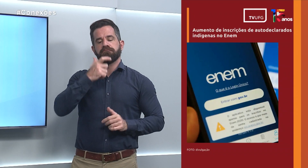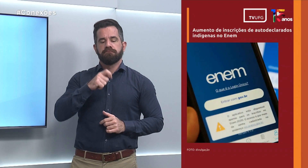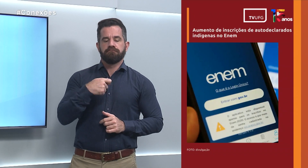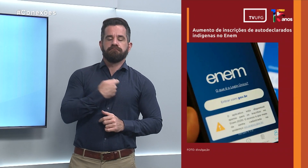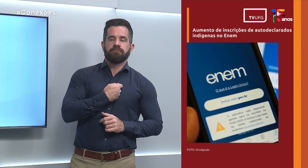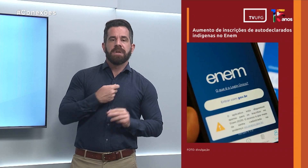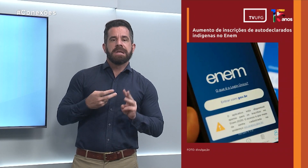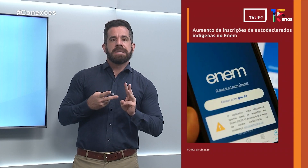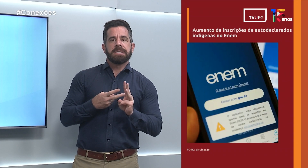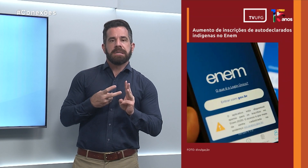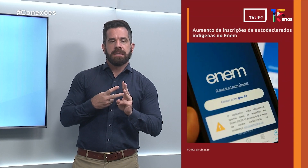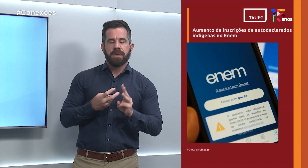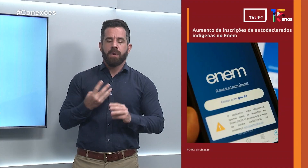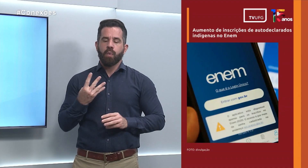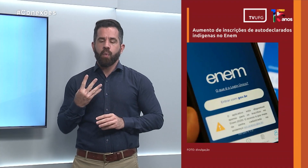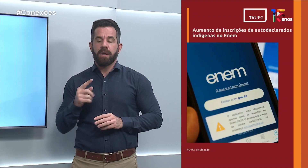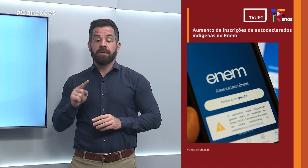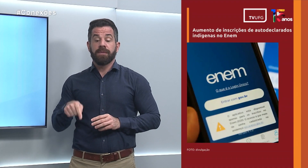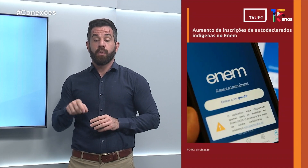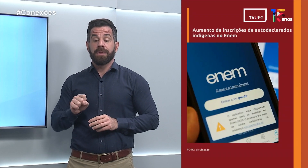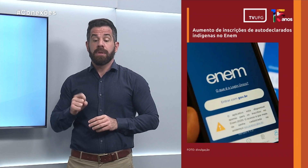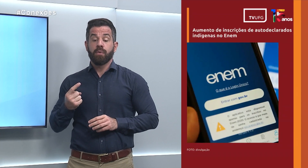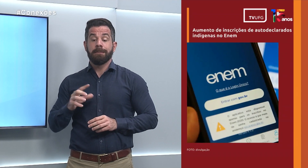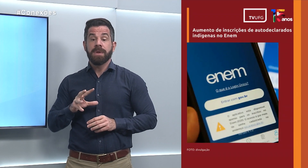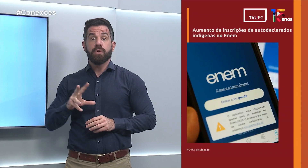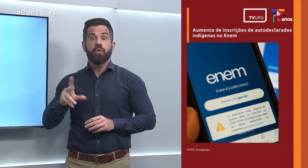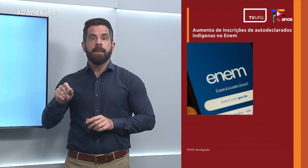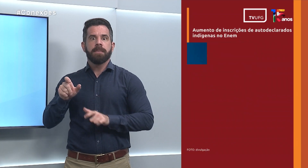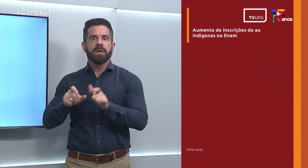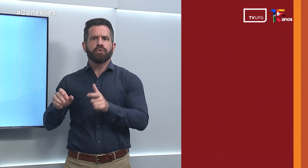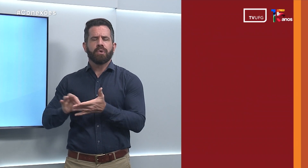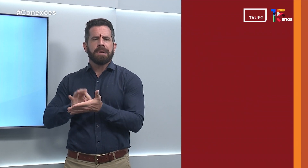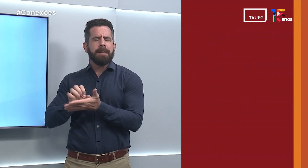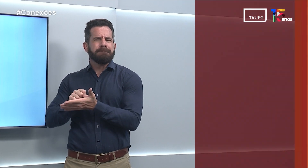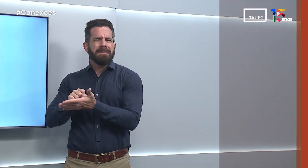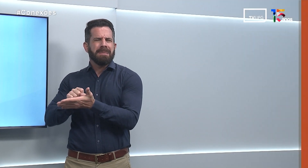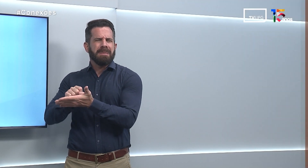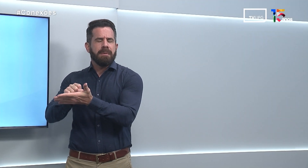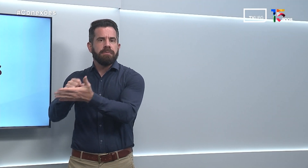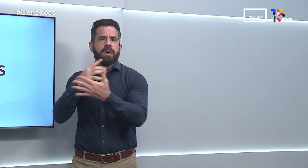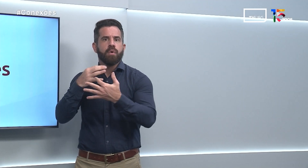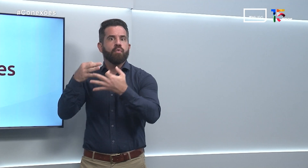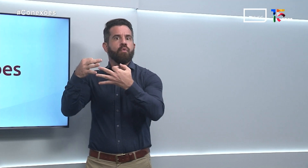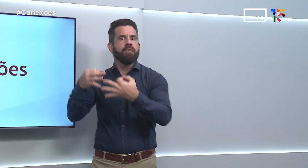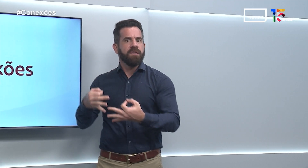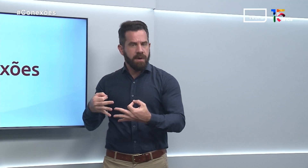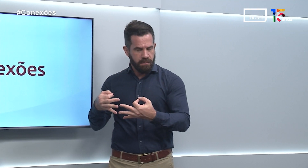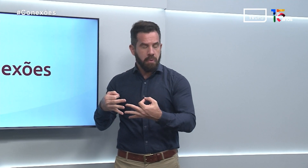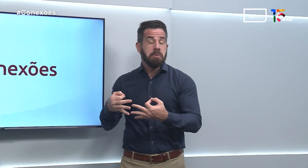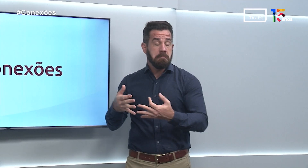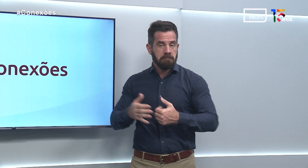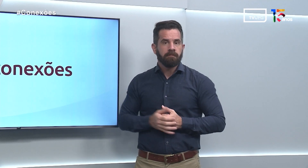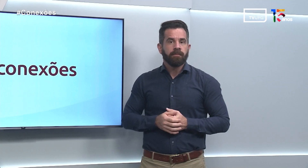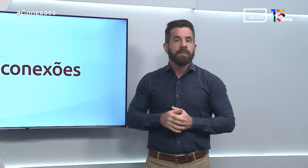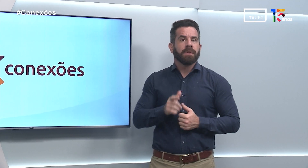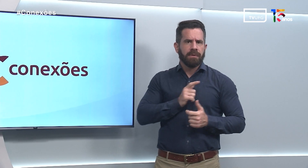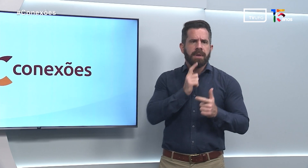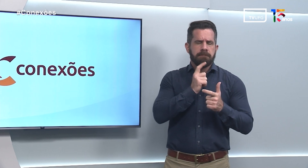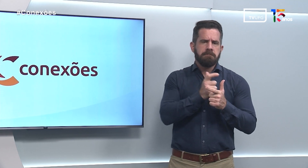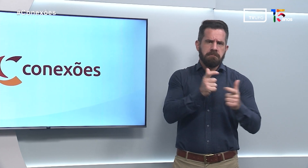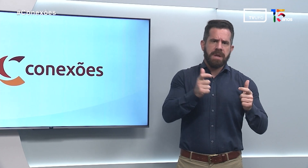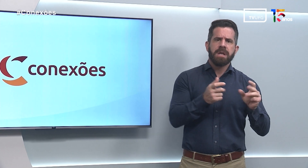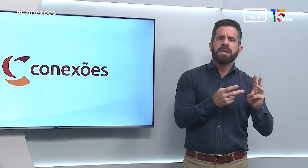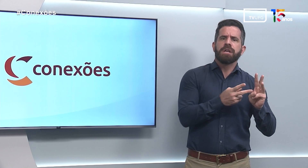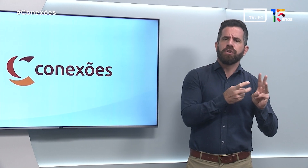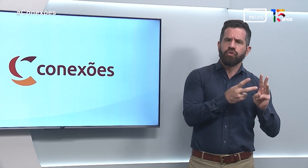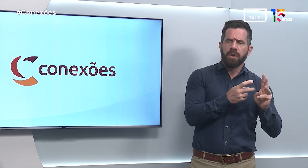4,81 milhões de inscritos, ou seja, 4 milhões e 800 mil inscritos confirmados. Apesar desse aumento, os